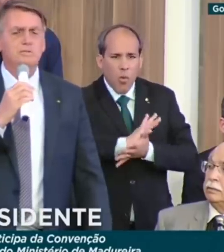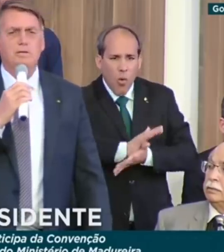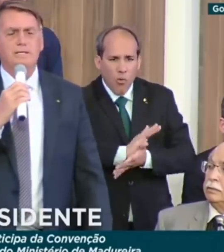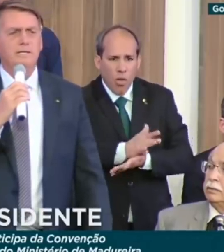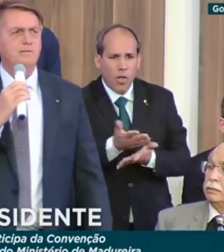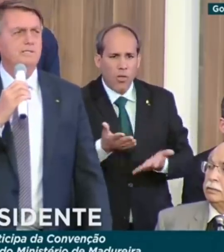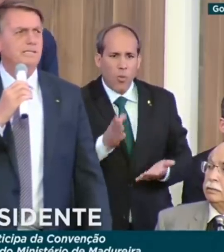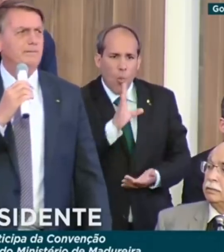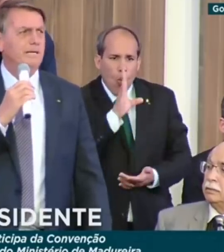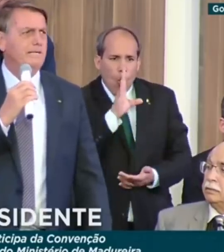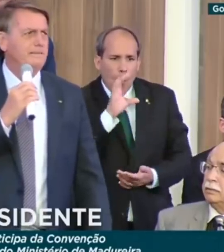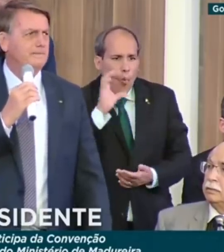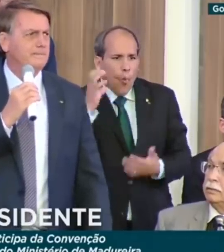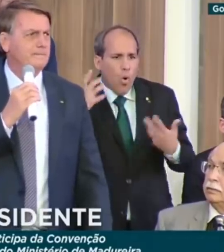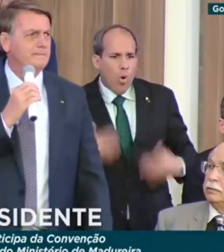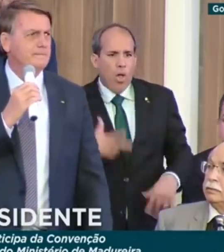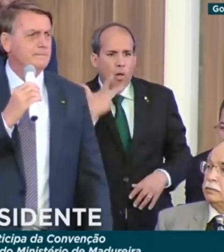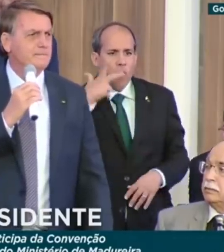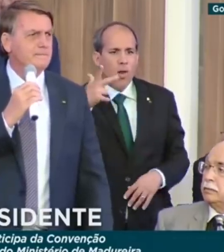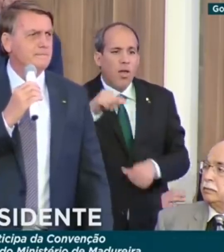a história não se lembrará.